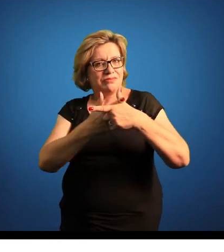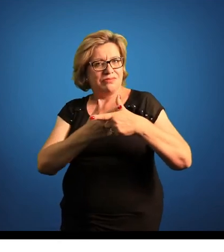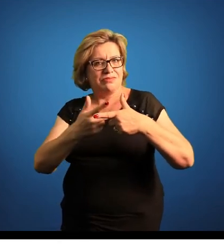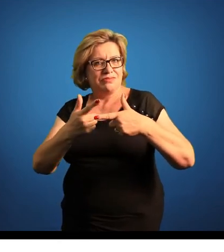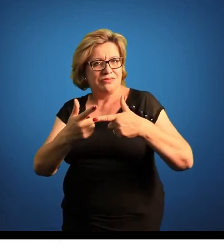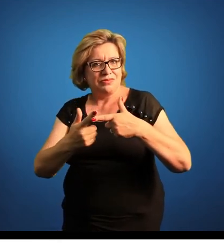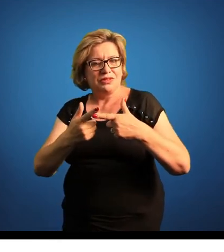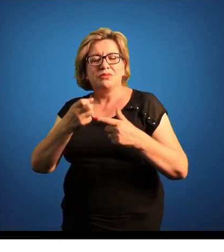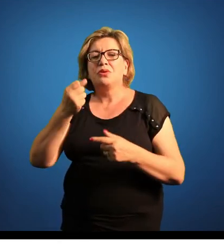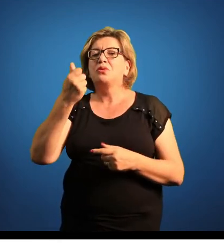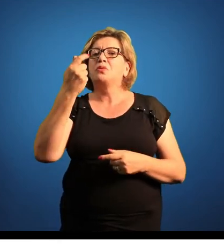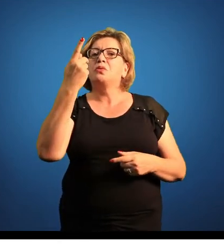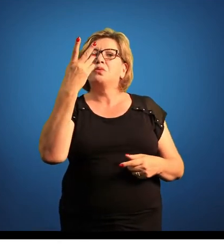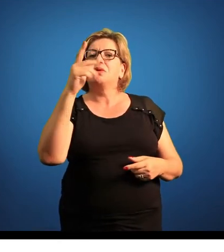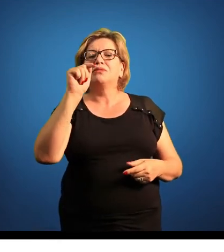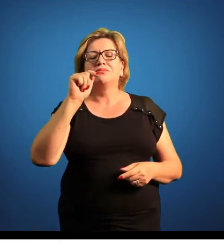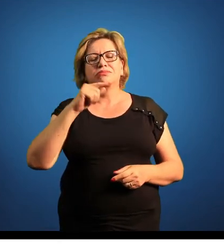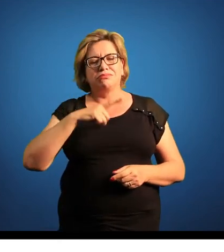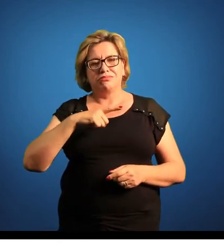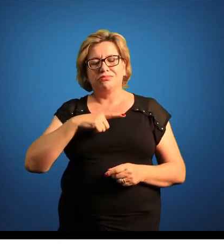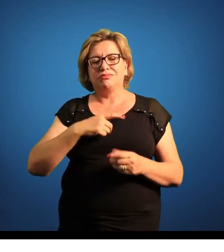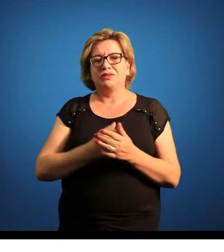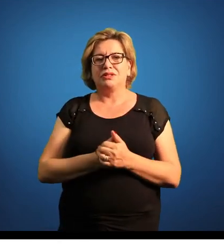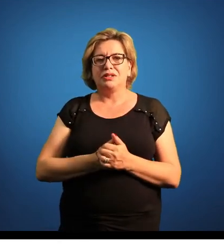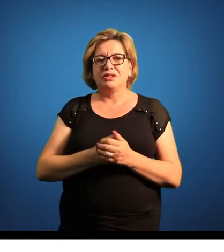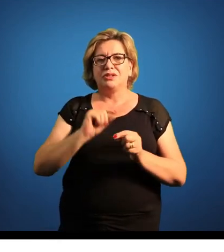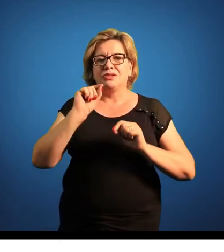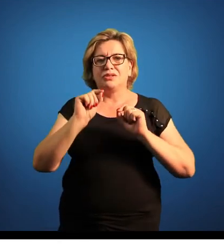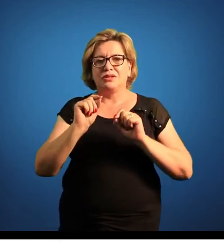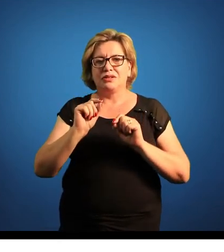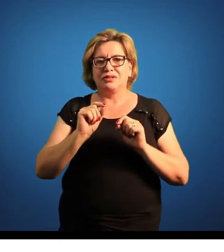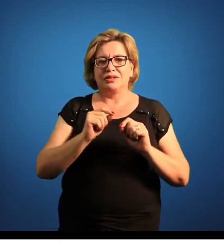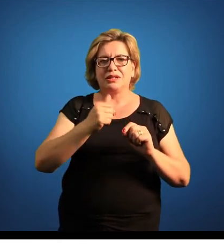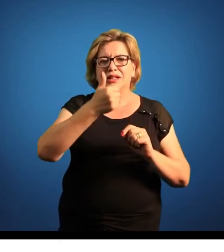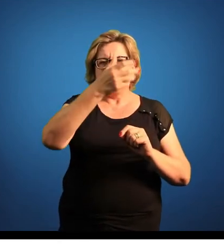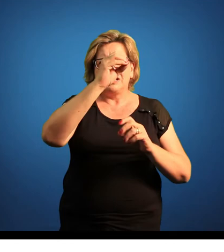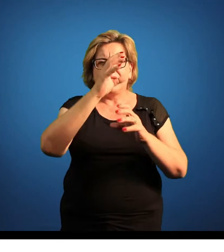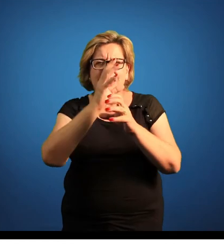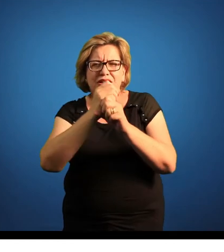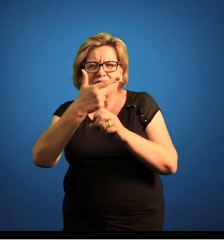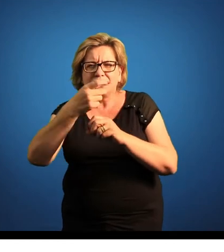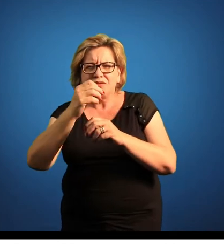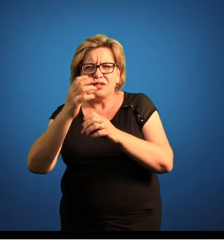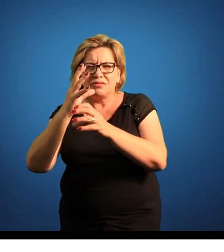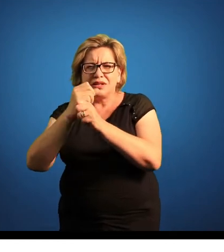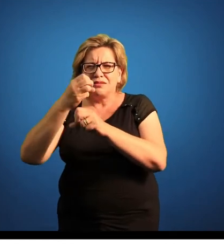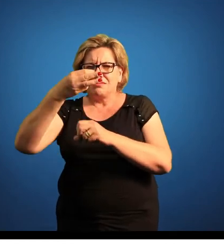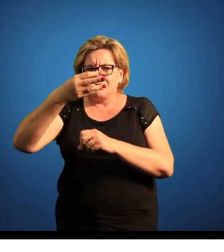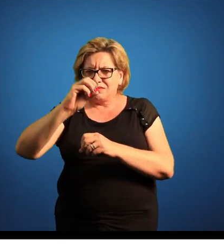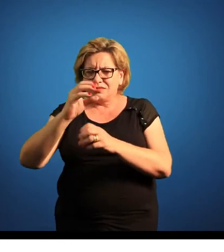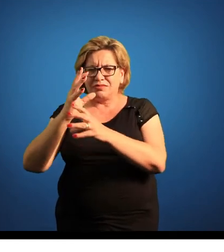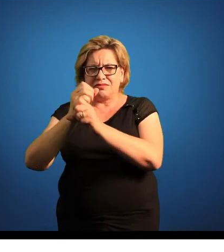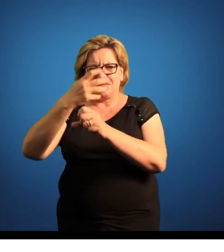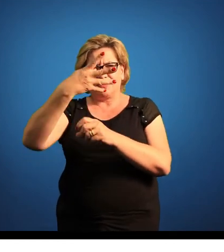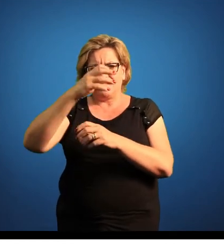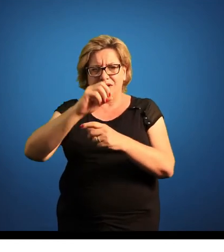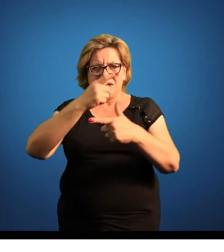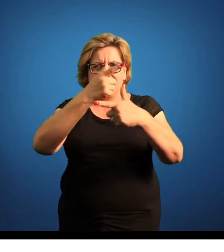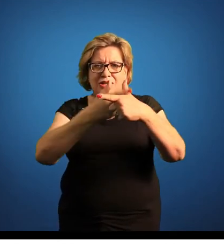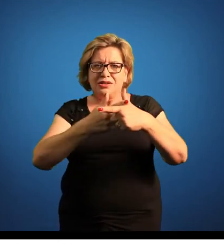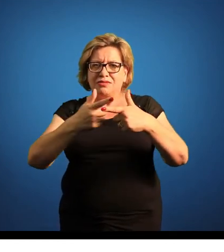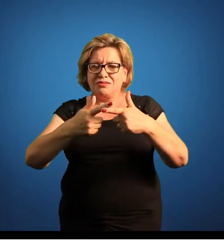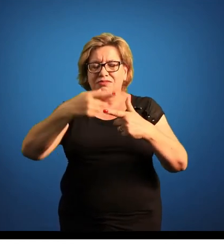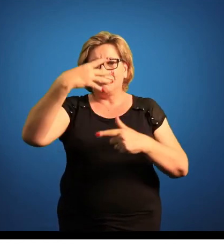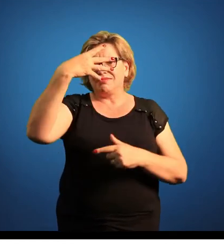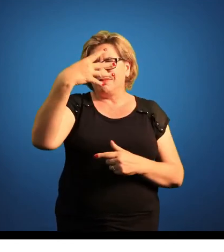dividido pela quantidade de termos. Ou seja, 10 mais 20 mais 30 mais 40 divididos por